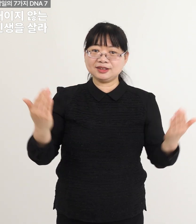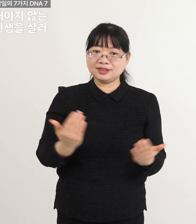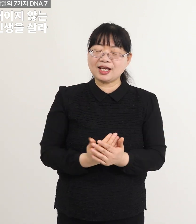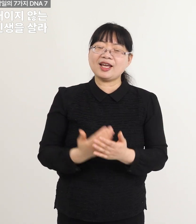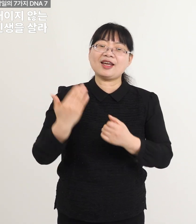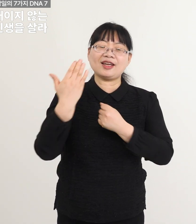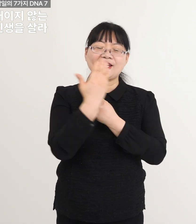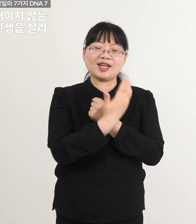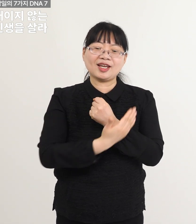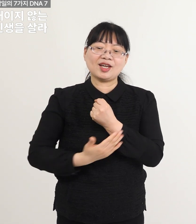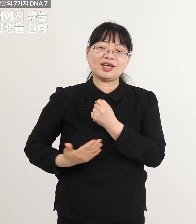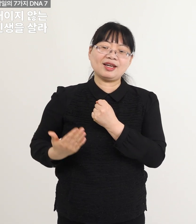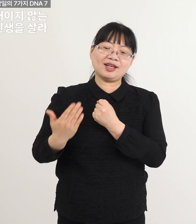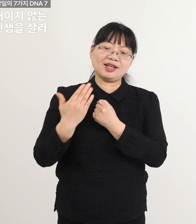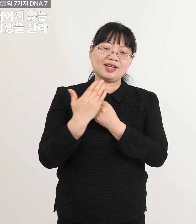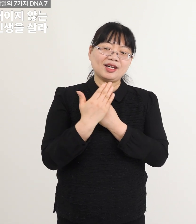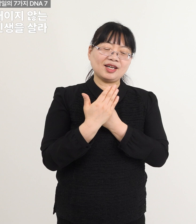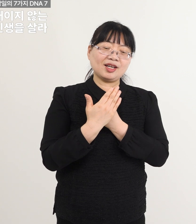은혜